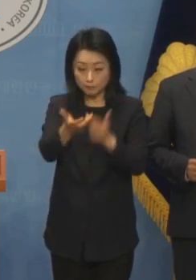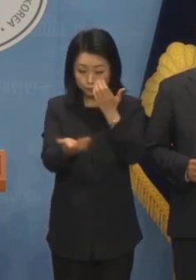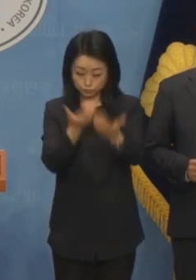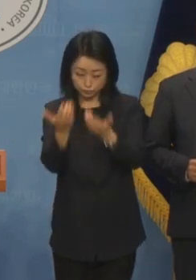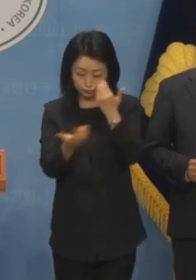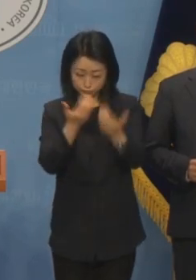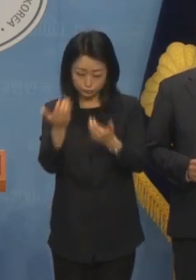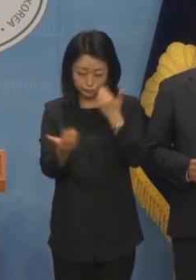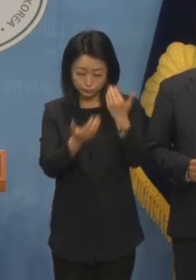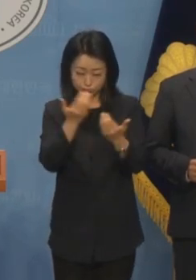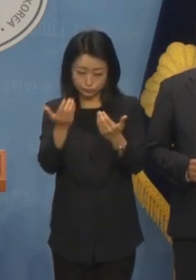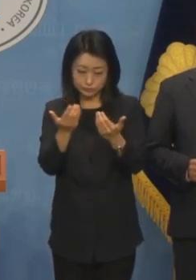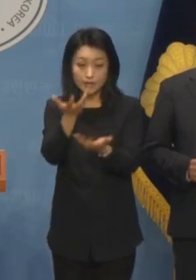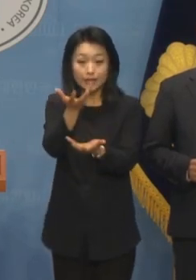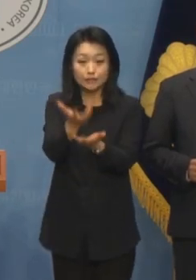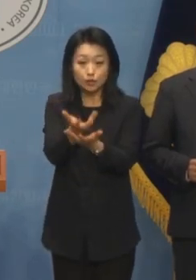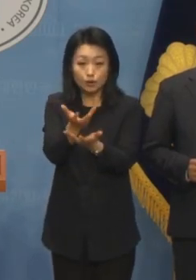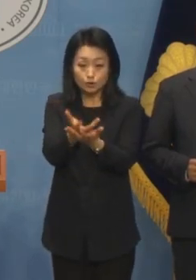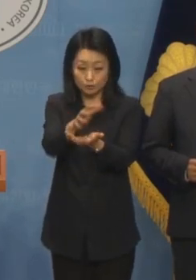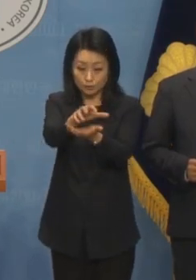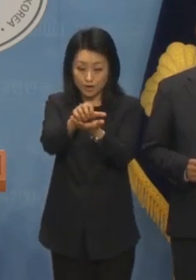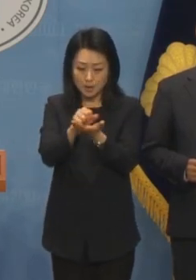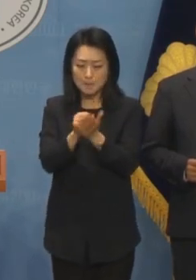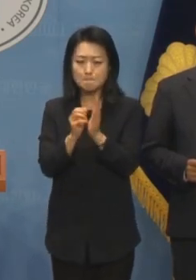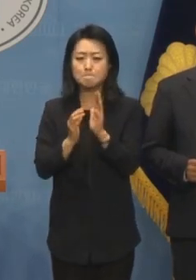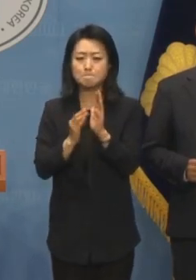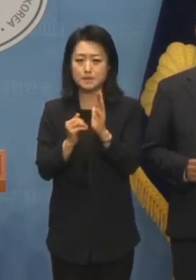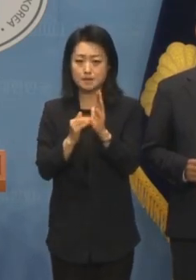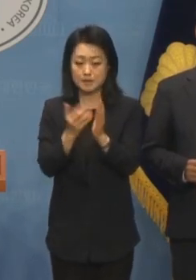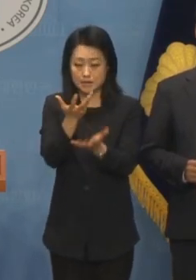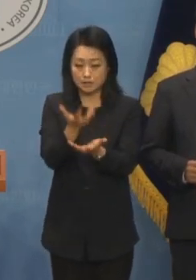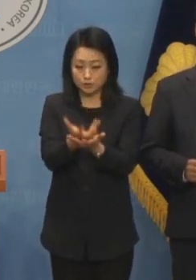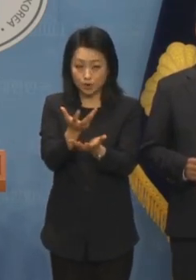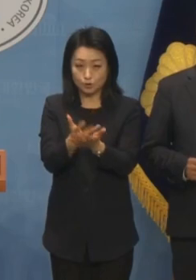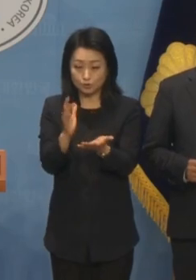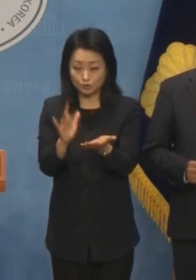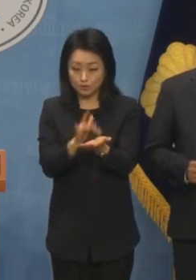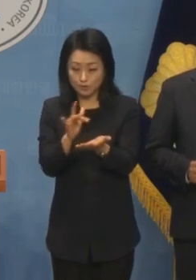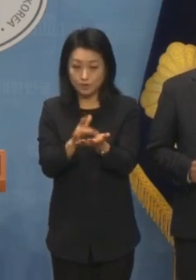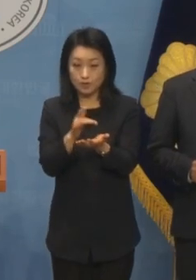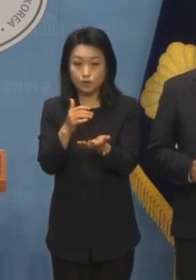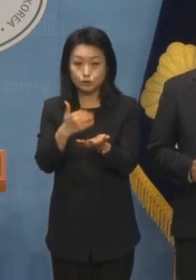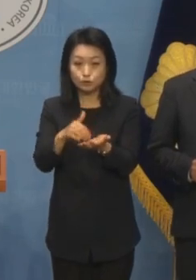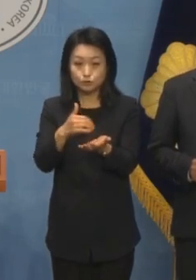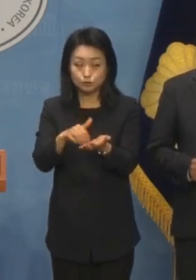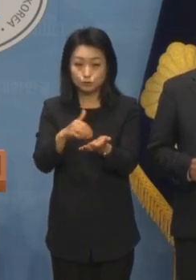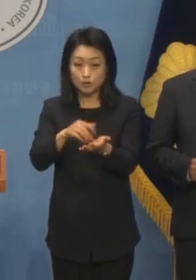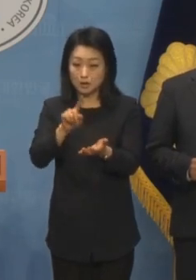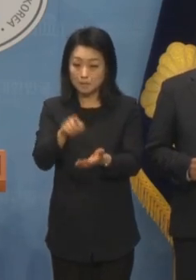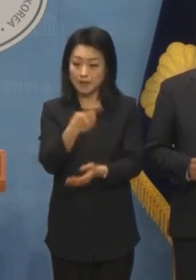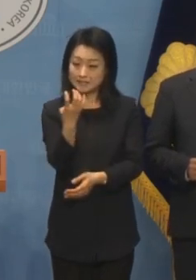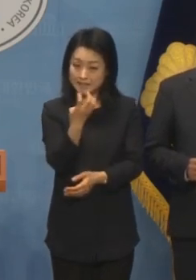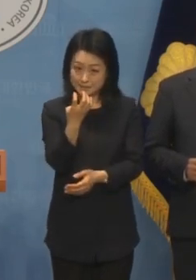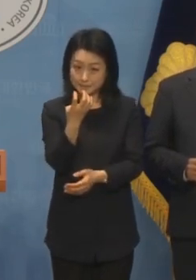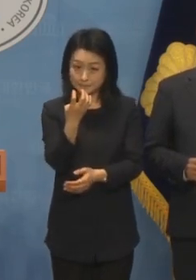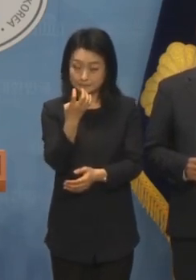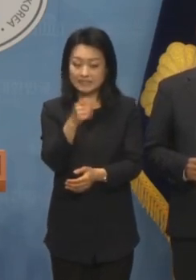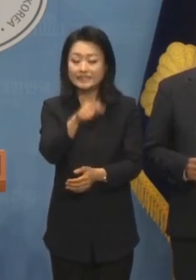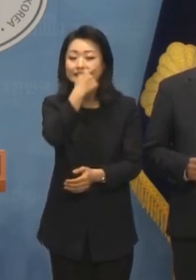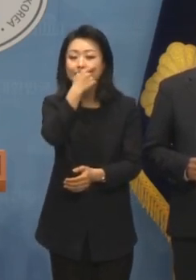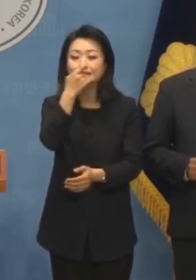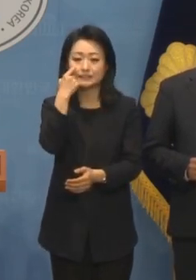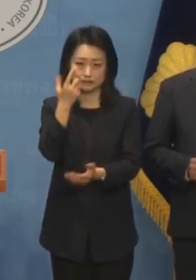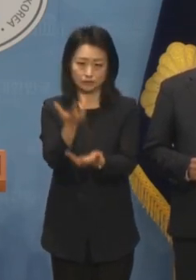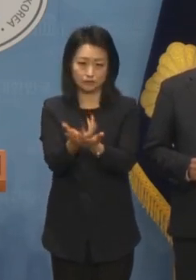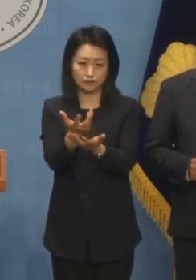압수수색해 확보한 기밀 문서 45건 140여 쪽이 증거입니다.